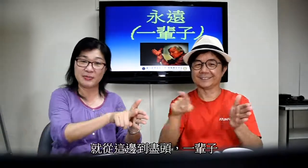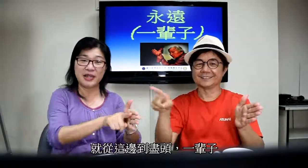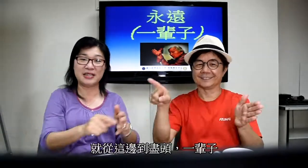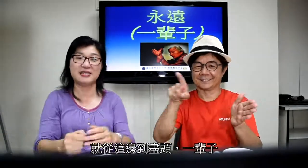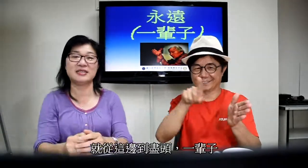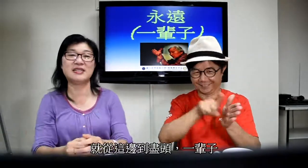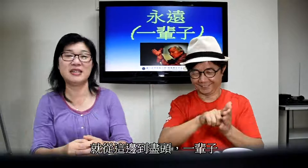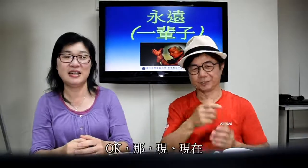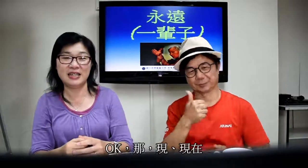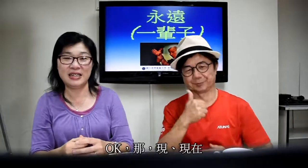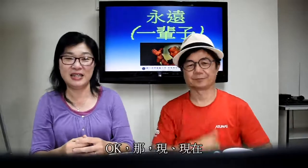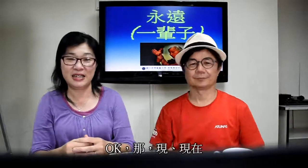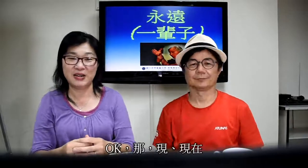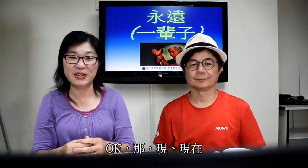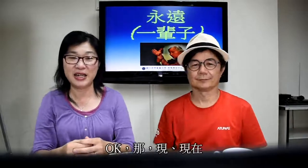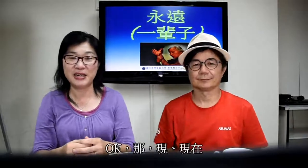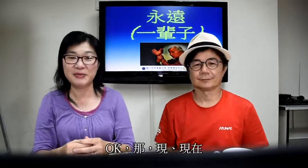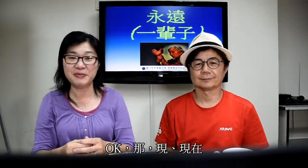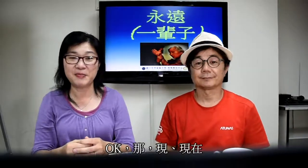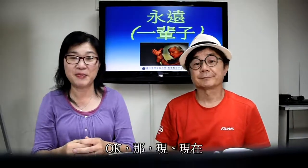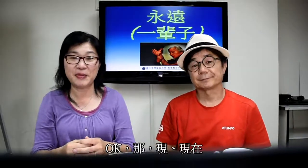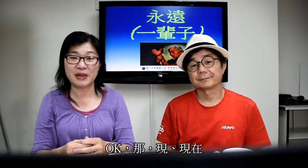子。 OK， 那